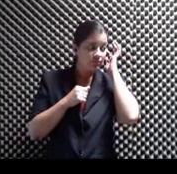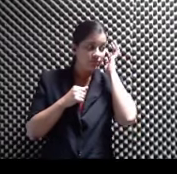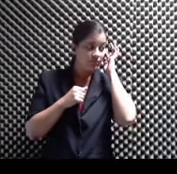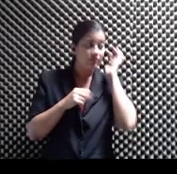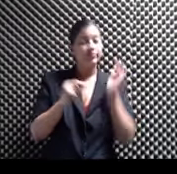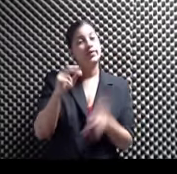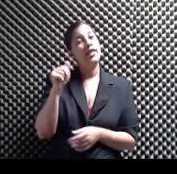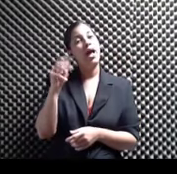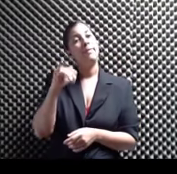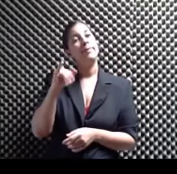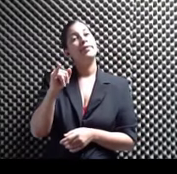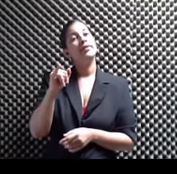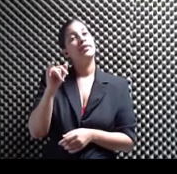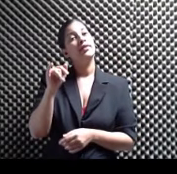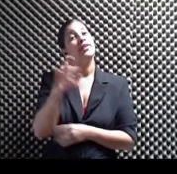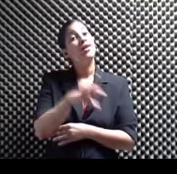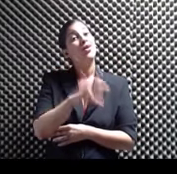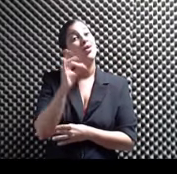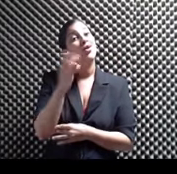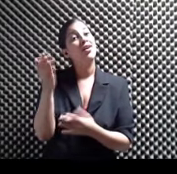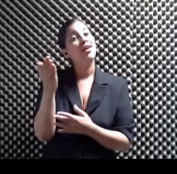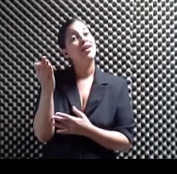Nami escoge